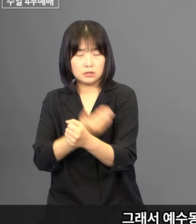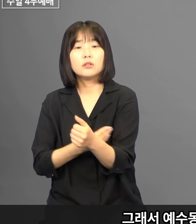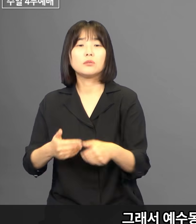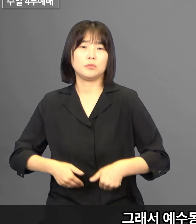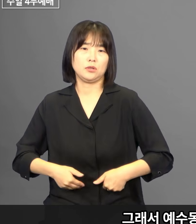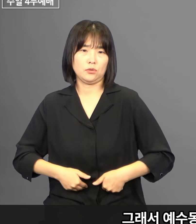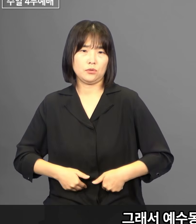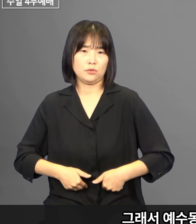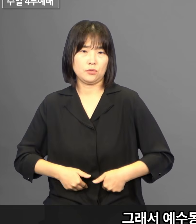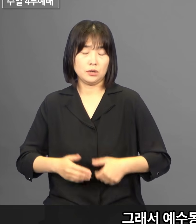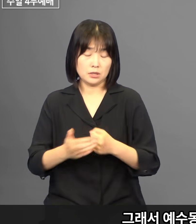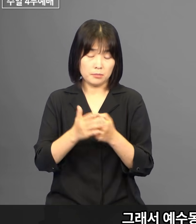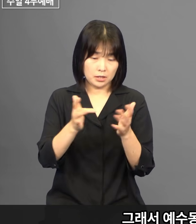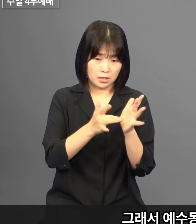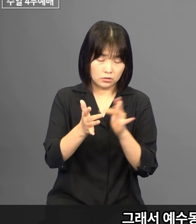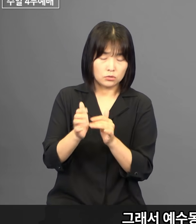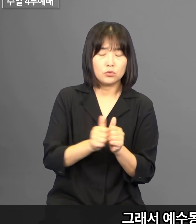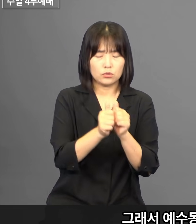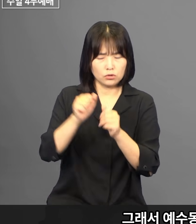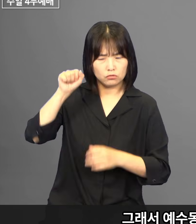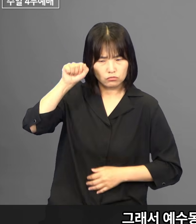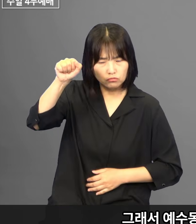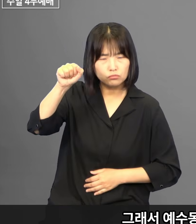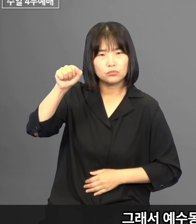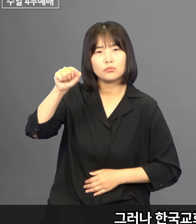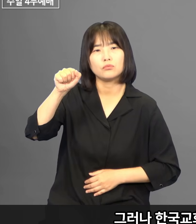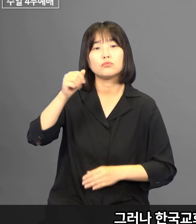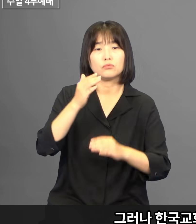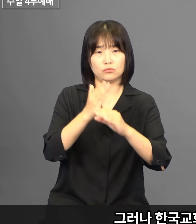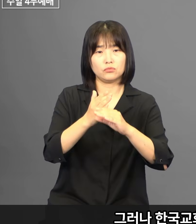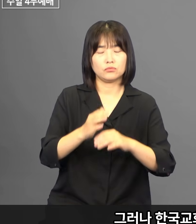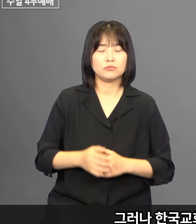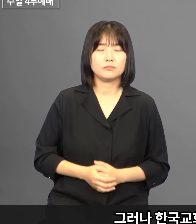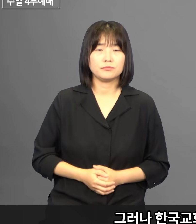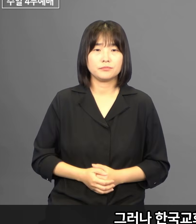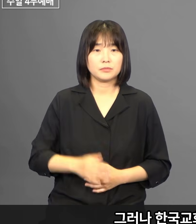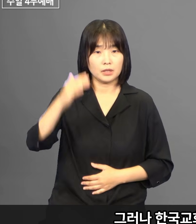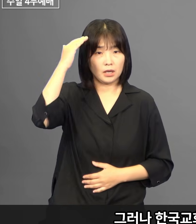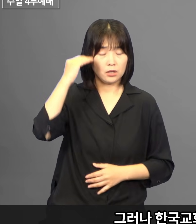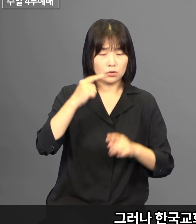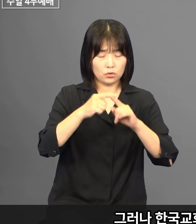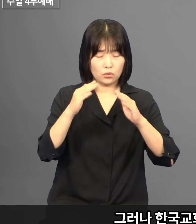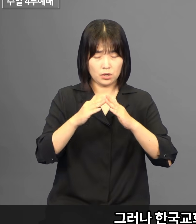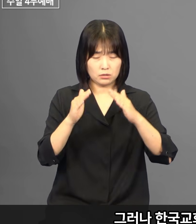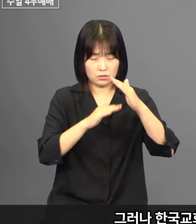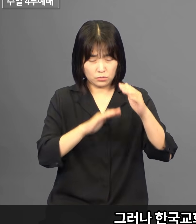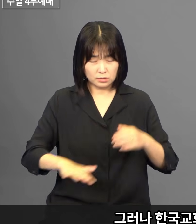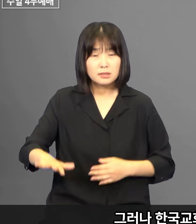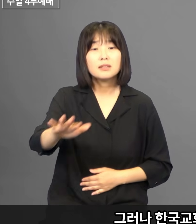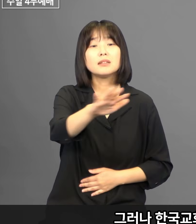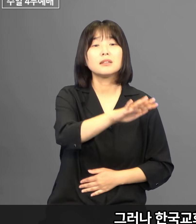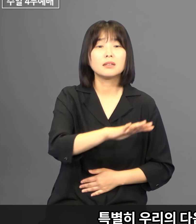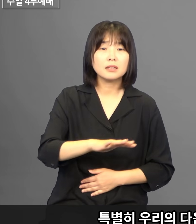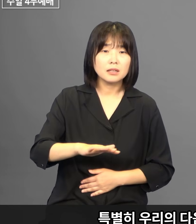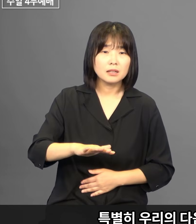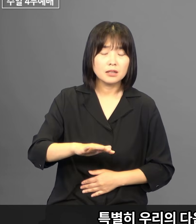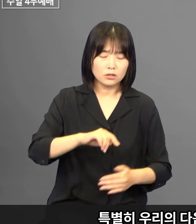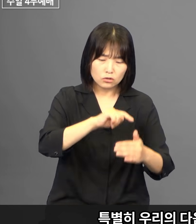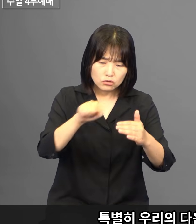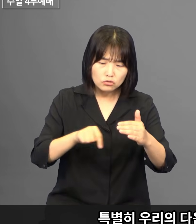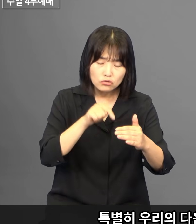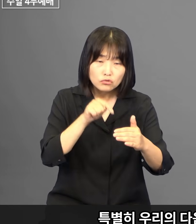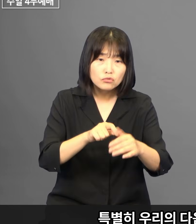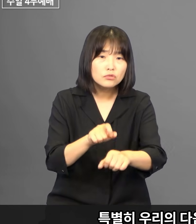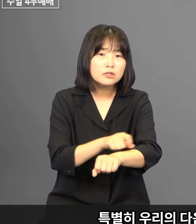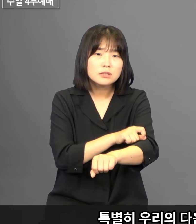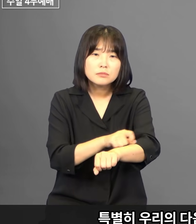그래서 예수 동행 운동을 하는 거예요. 그러나 한국교회 모든 성도들 중에서 특별히